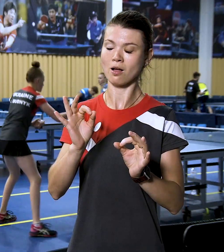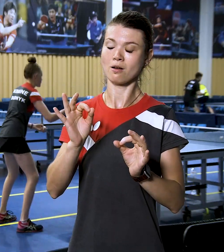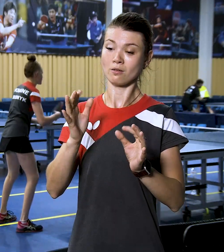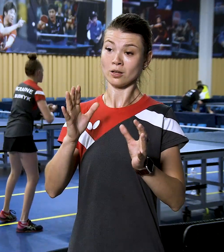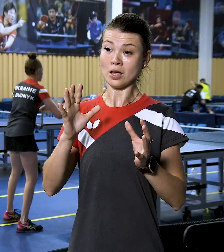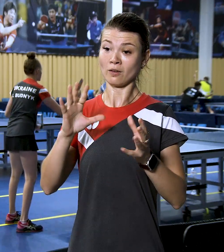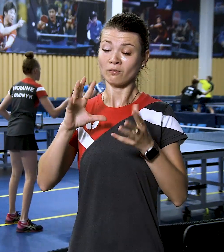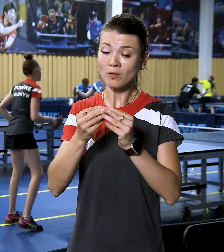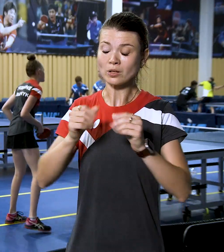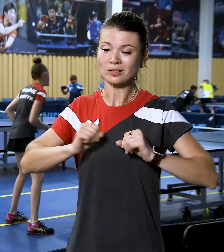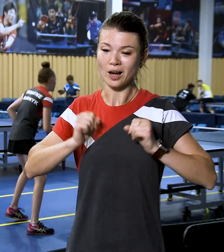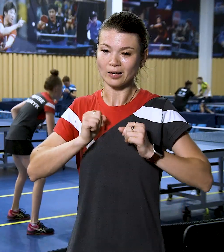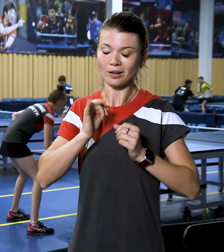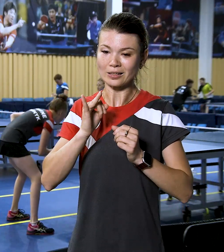і потрапити у жіночу команду.